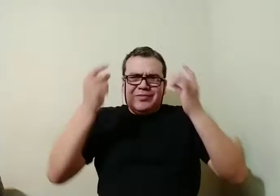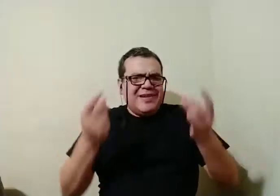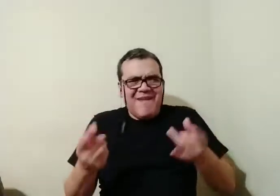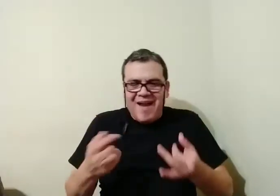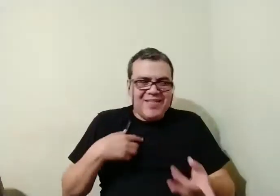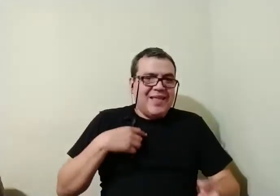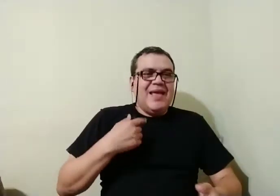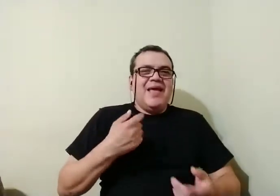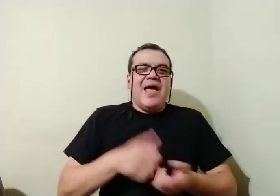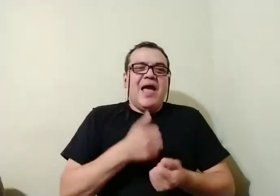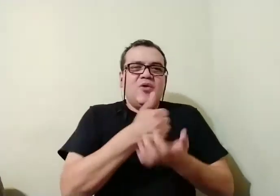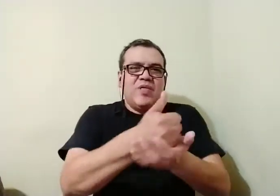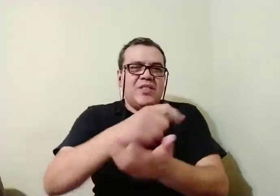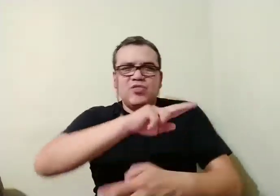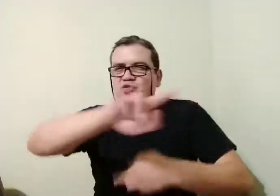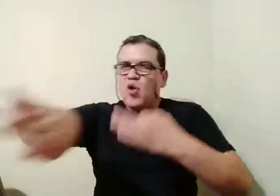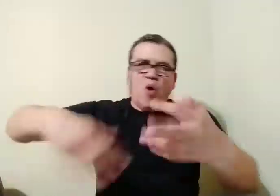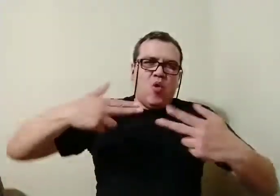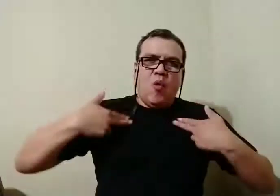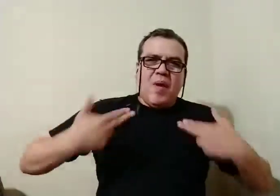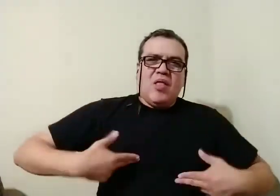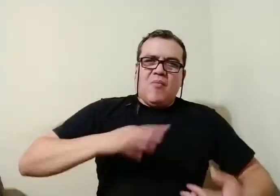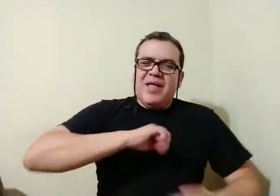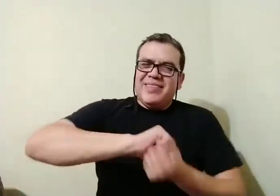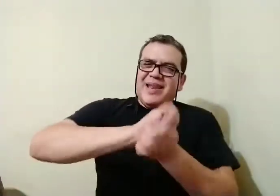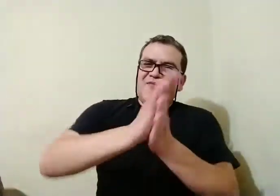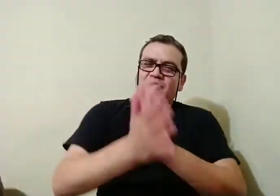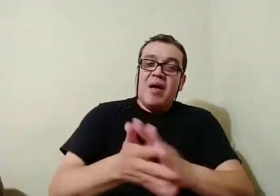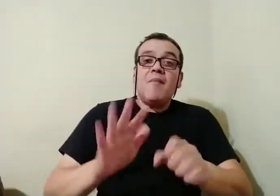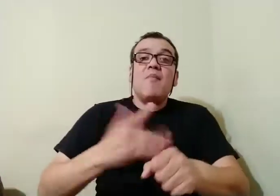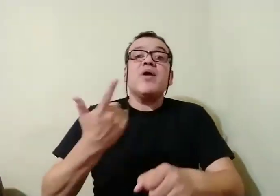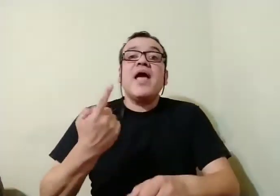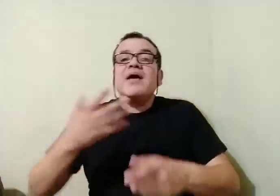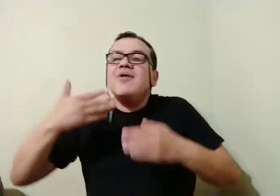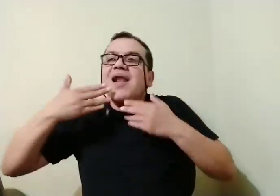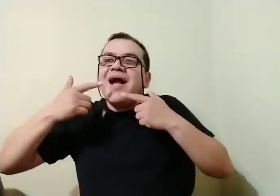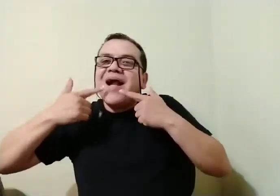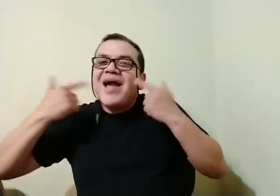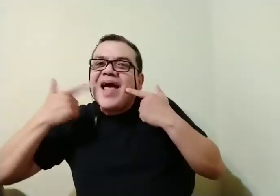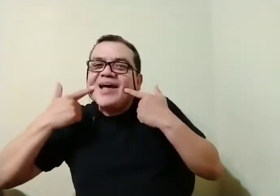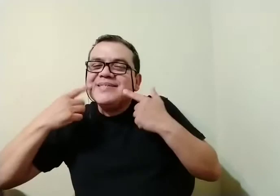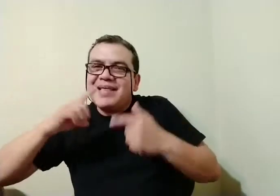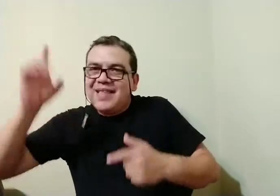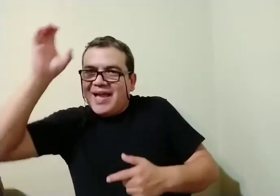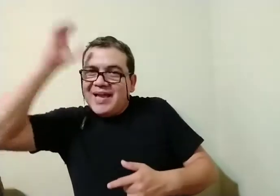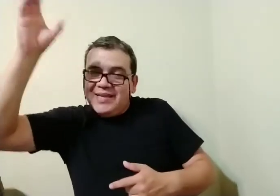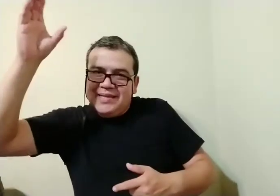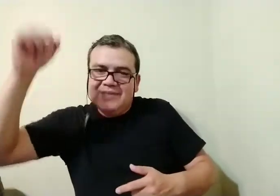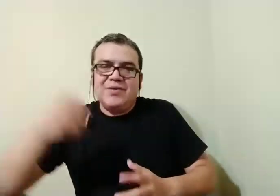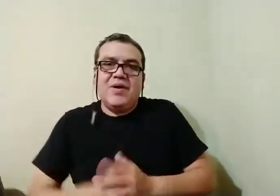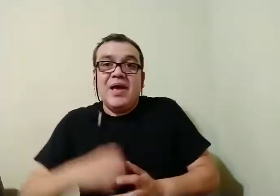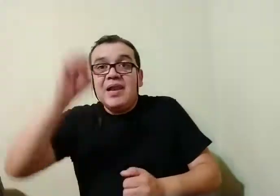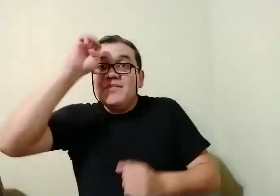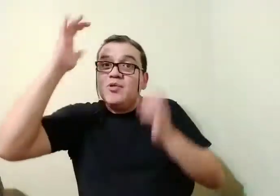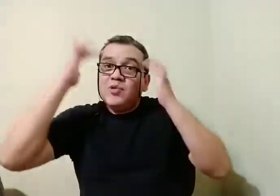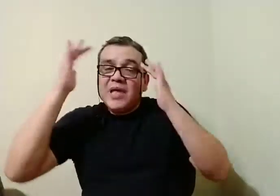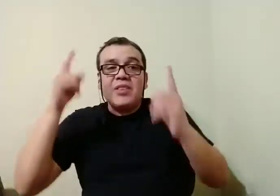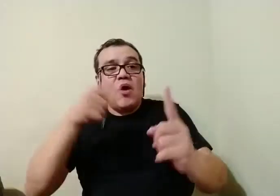El Espíritu Santo se encuentra con las personas donde están, pero no